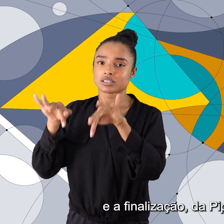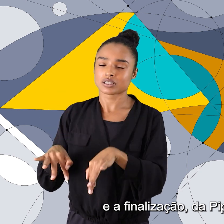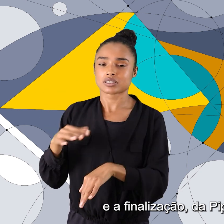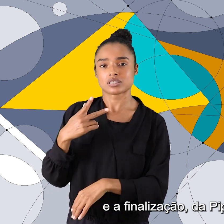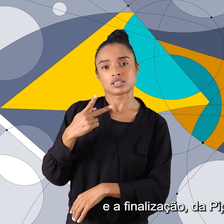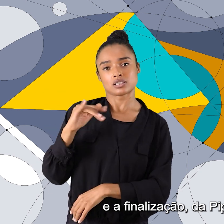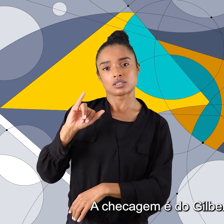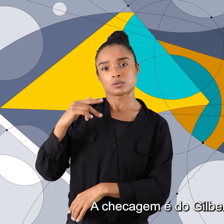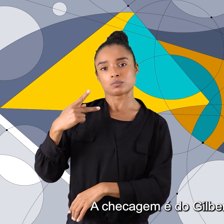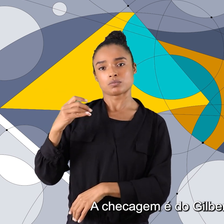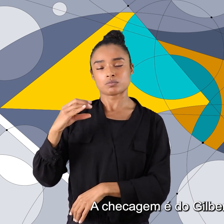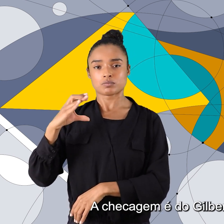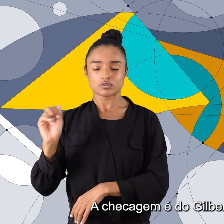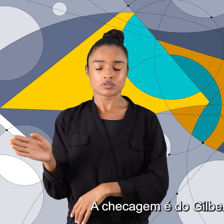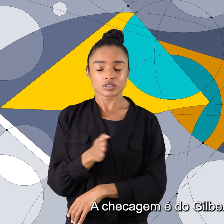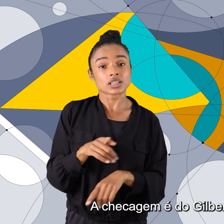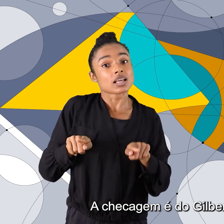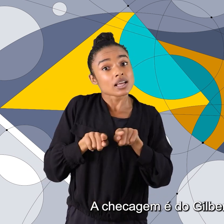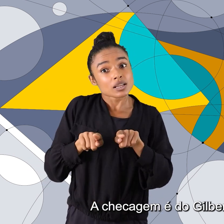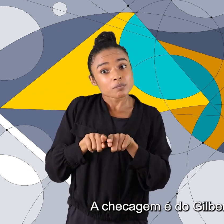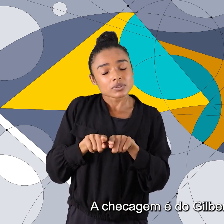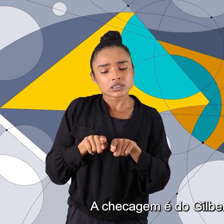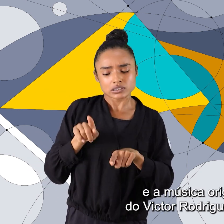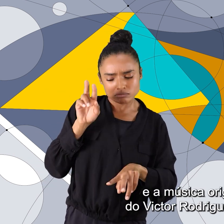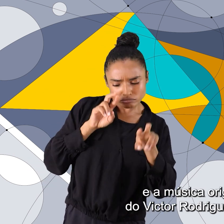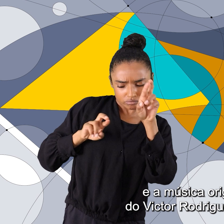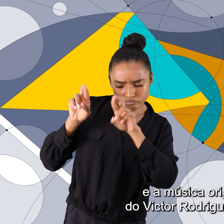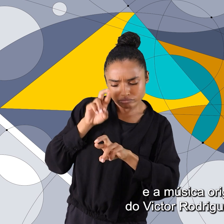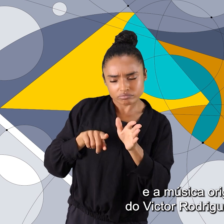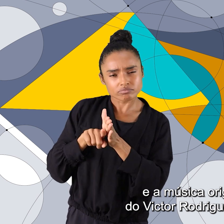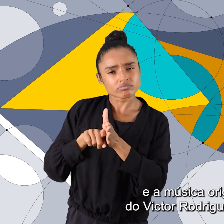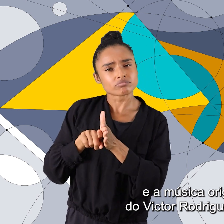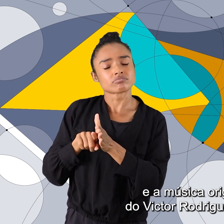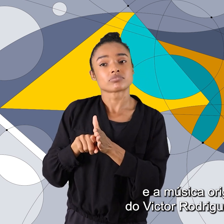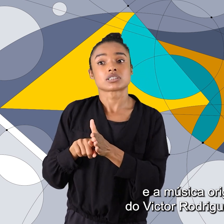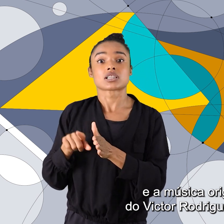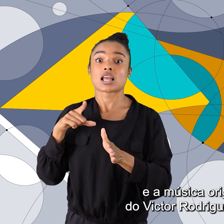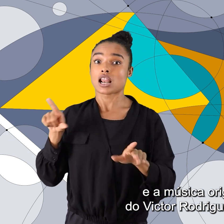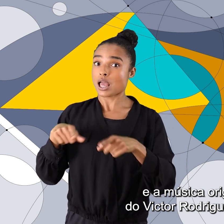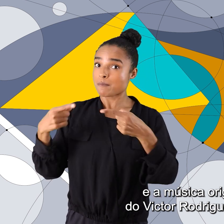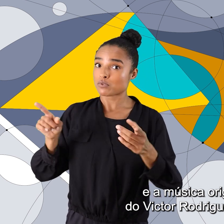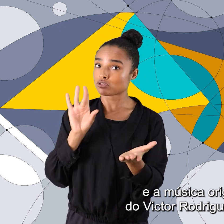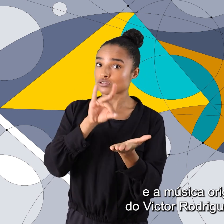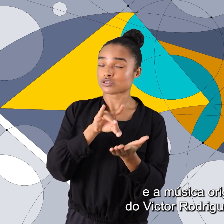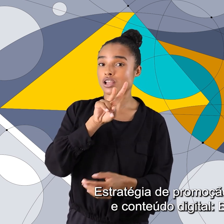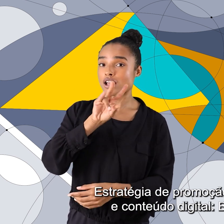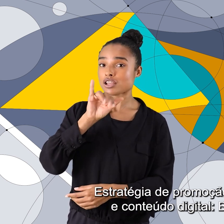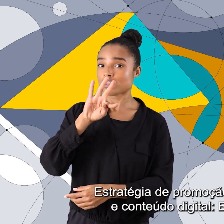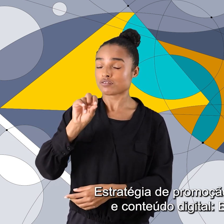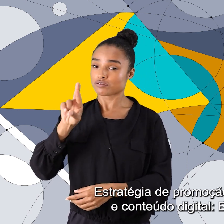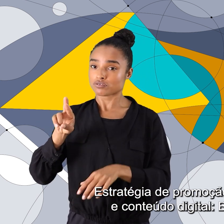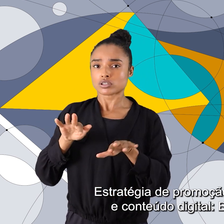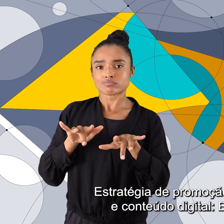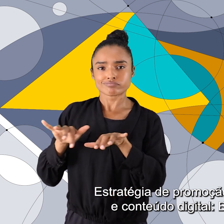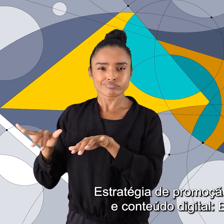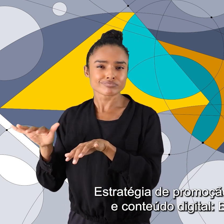Pipoca Sound. A checagem é do Gilberto Porcidônio e a música original do Vitor Rodrigues Dias.